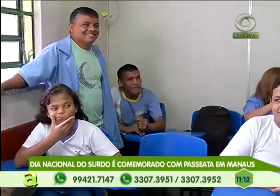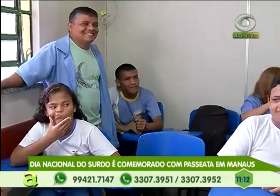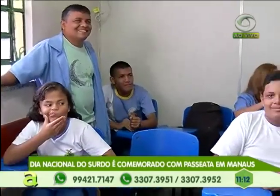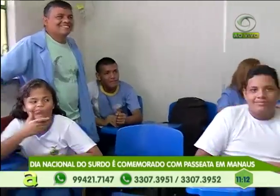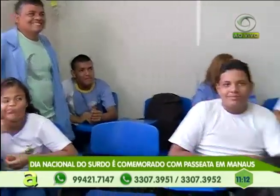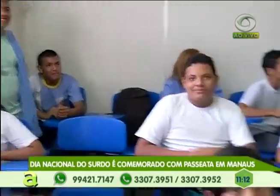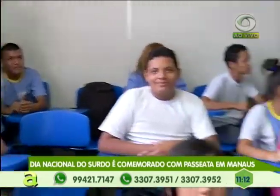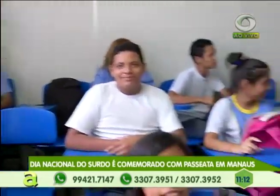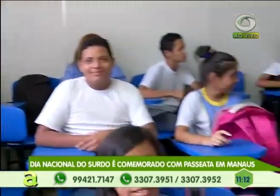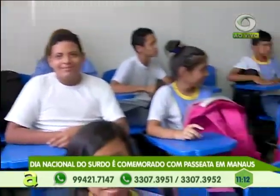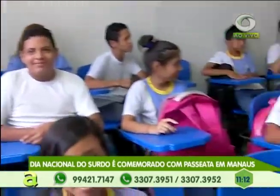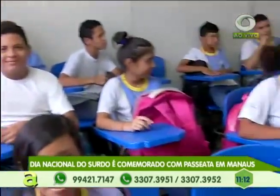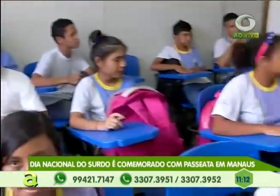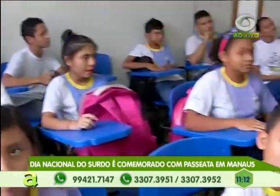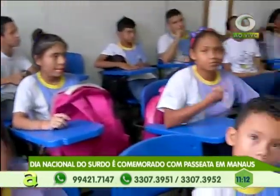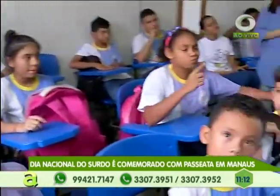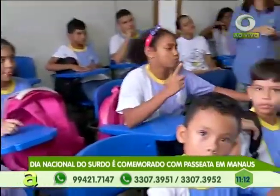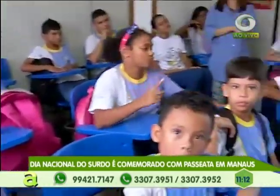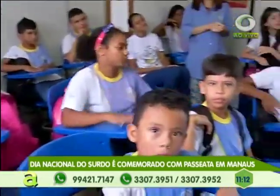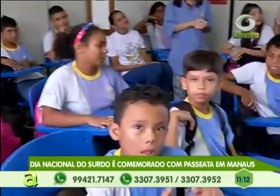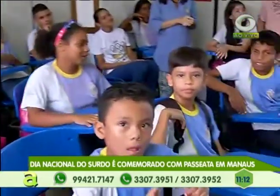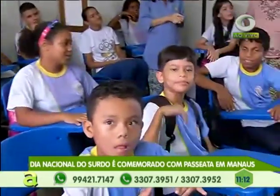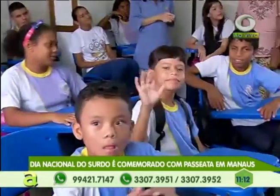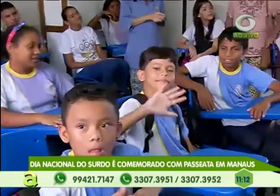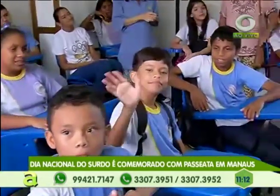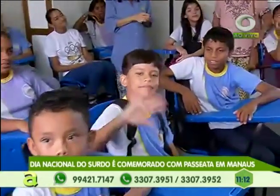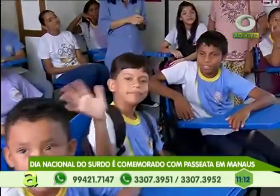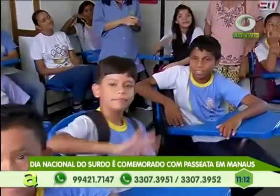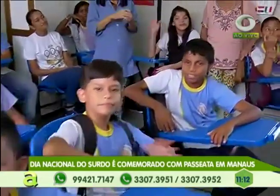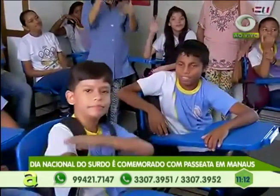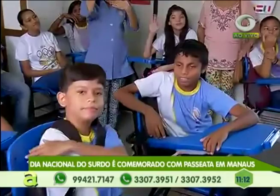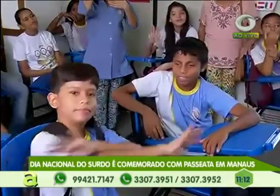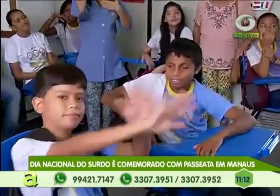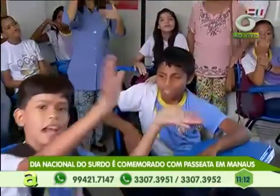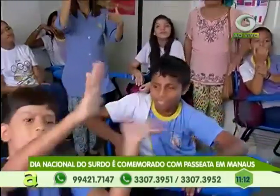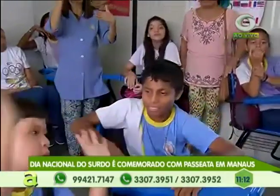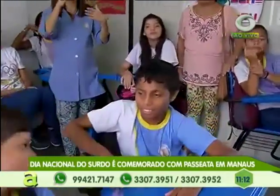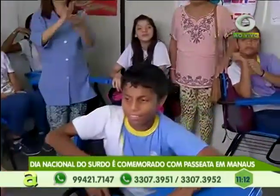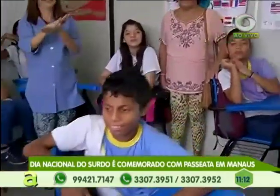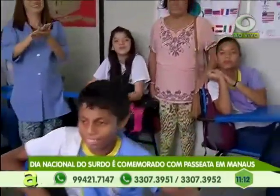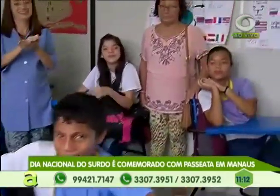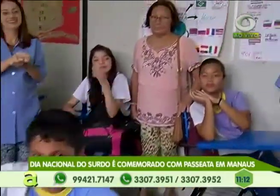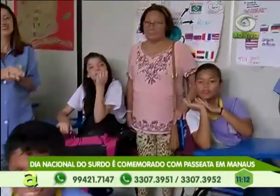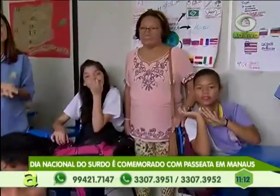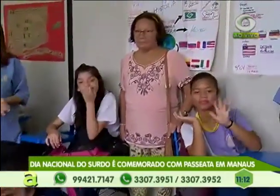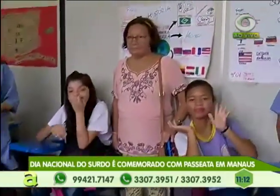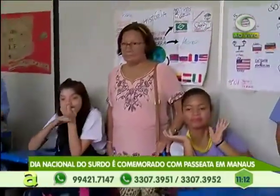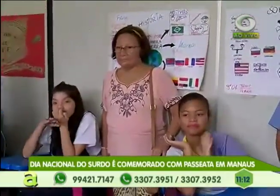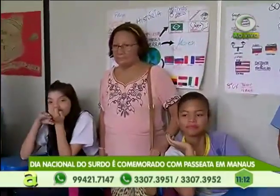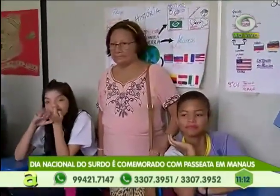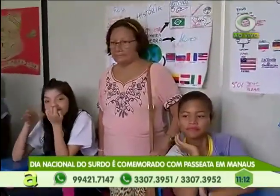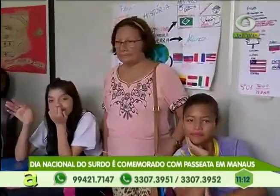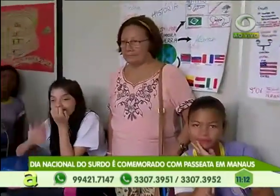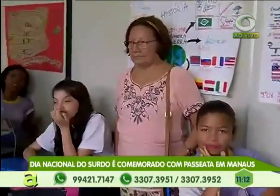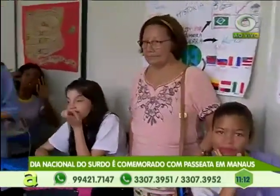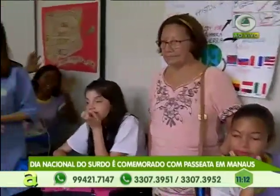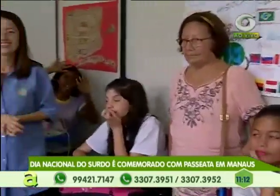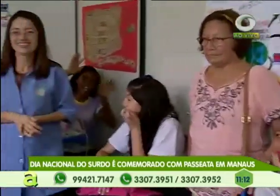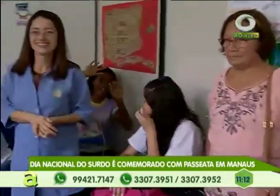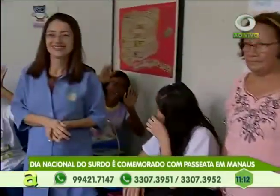a linguagem dos sinais, a linguagem de Libras, né? A Libras, para poder, todos eles obterem